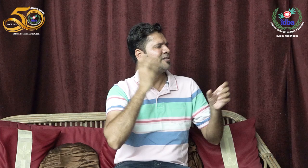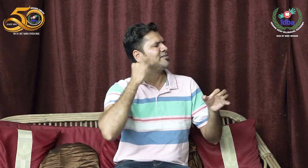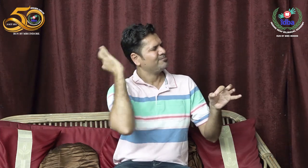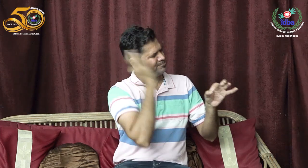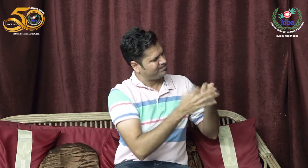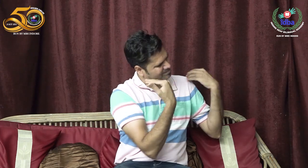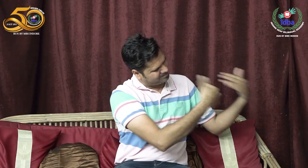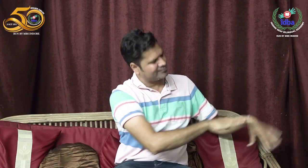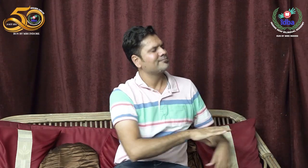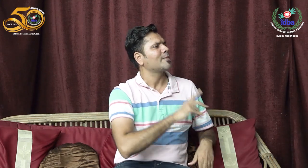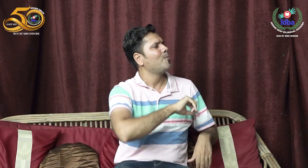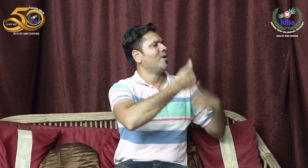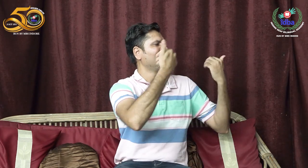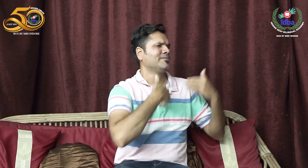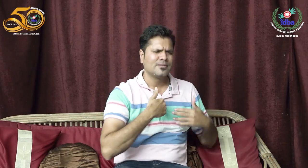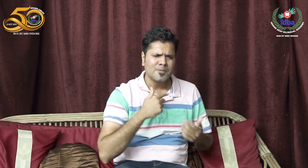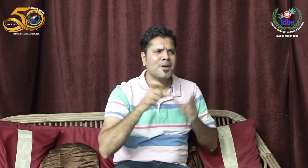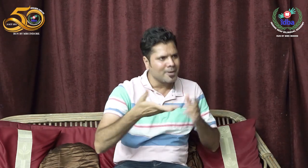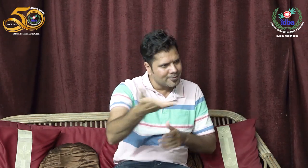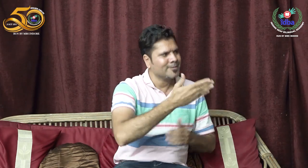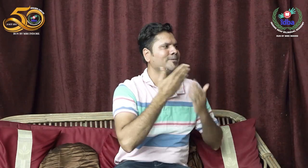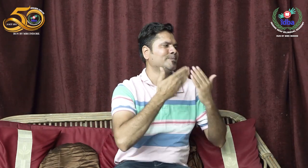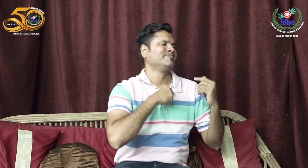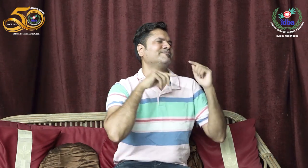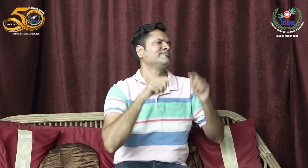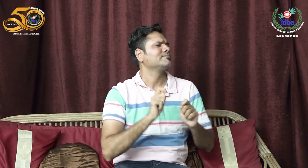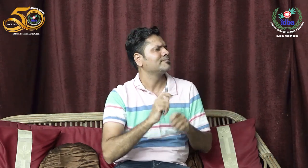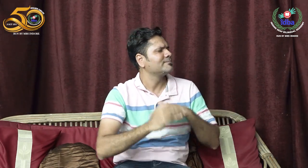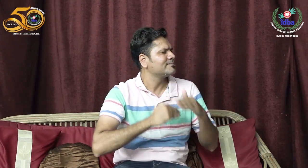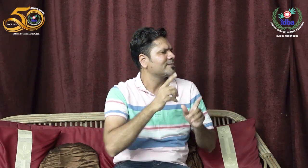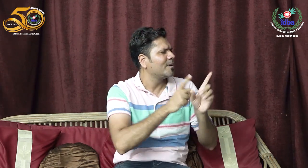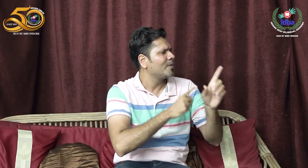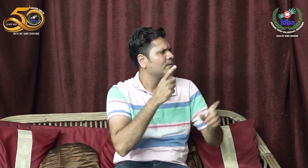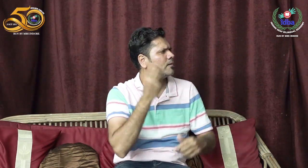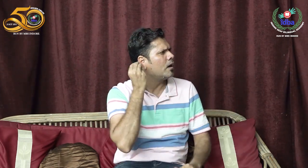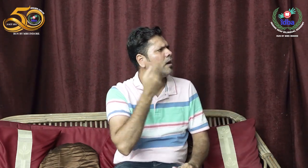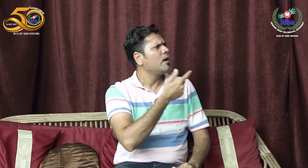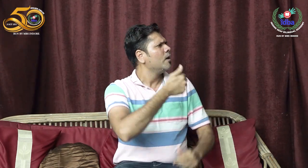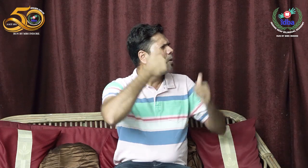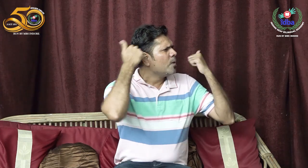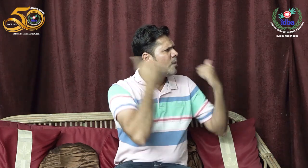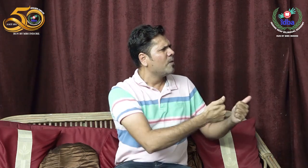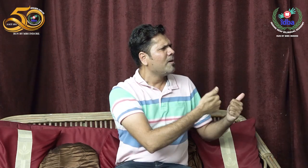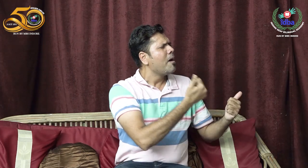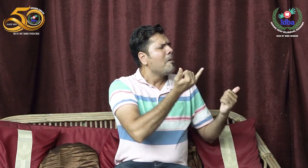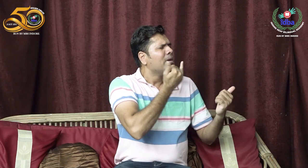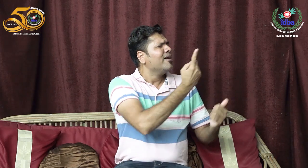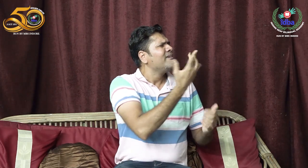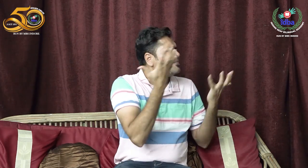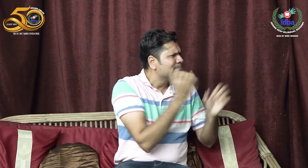था। उन्होंने मुझे जो है रखा, और बाद में मैं सबको थैंक भी बोलता हूँ। फिर 1 साल बाद जो है सबने मुझे बहुत तारीफ़